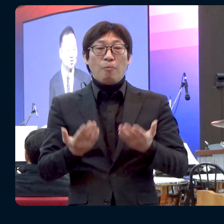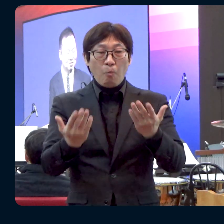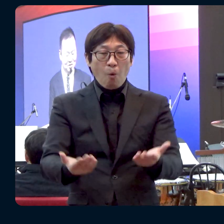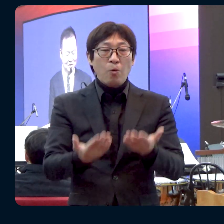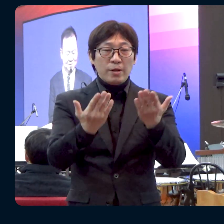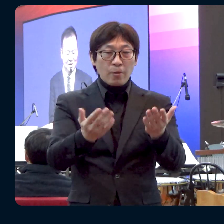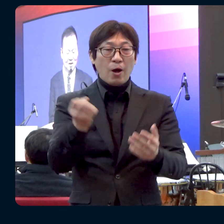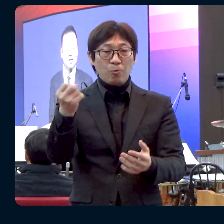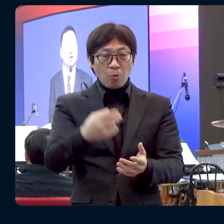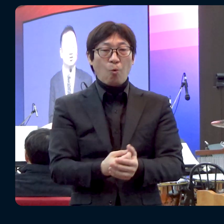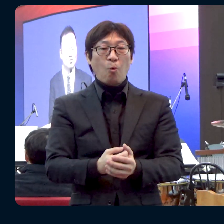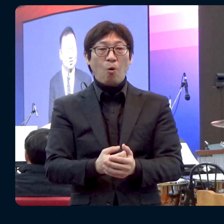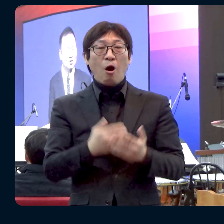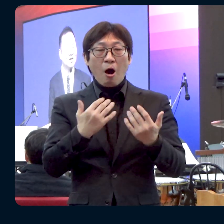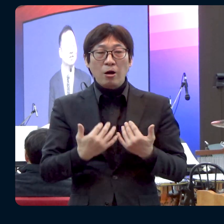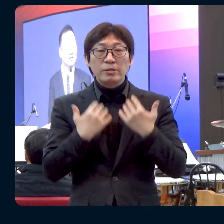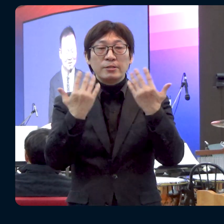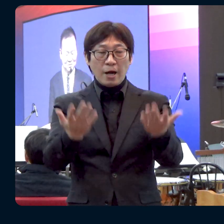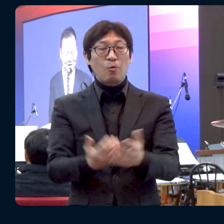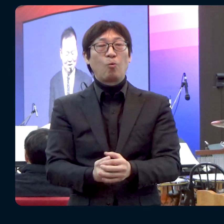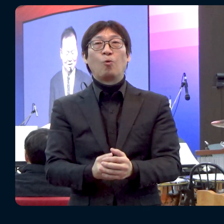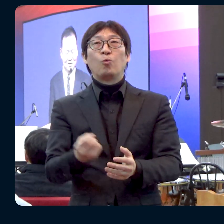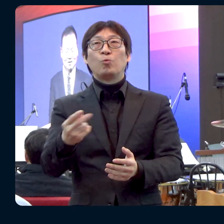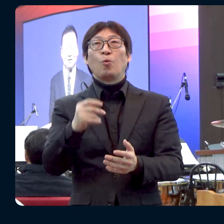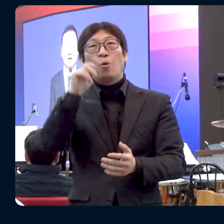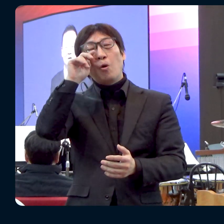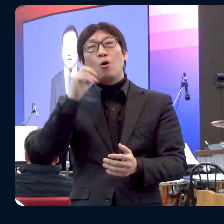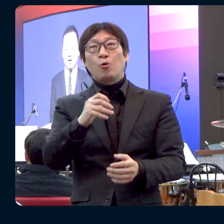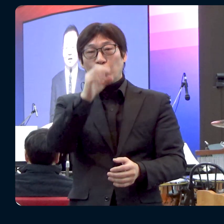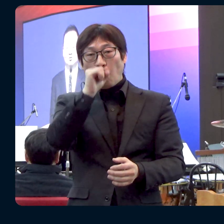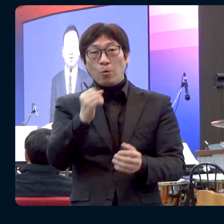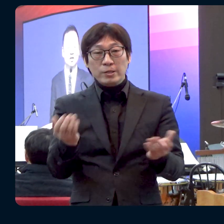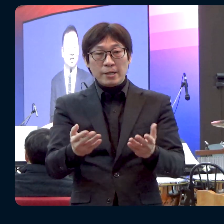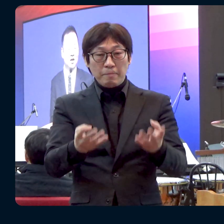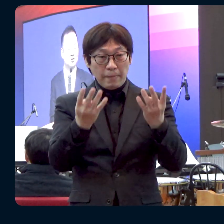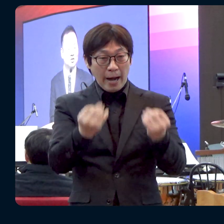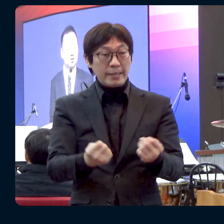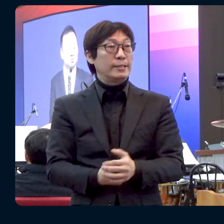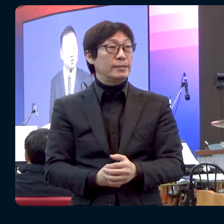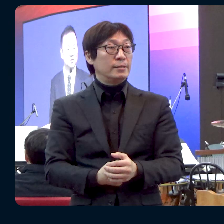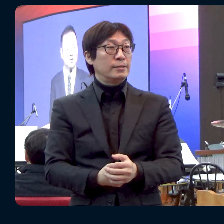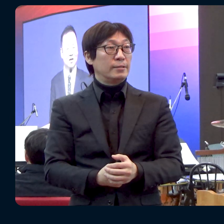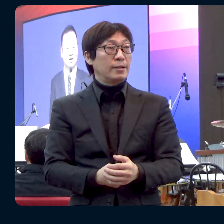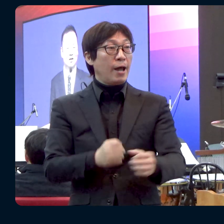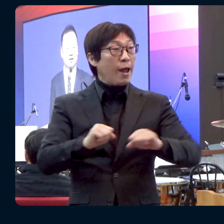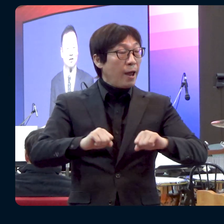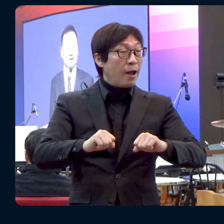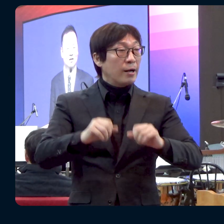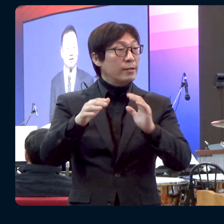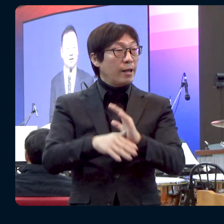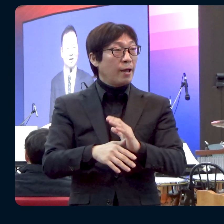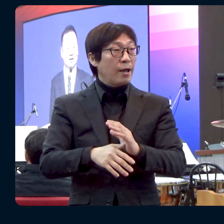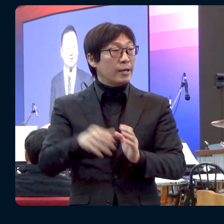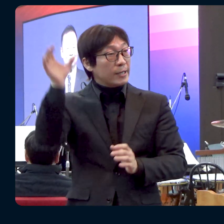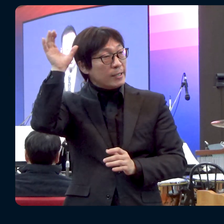하고 헌신을 하고 충성을 합니다. 훌륭한 일을 했습니다. 그 다음에 우리가 기대할 수 있는 것은